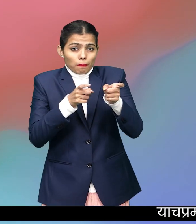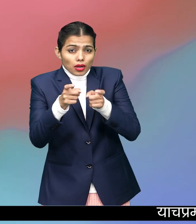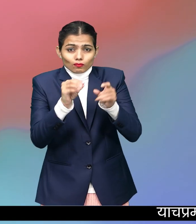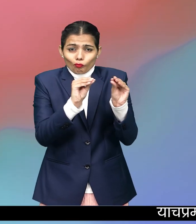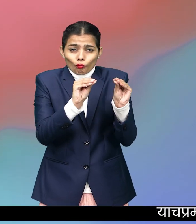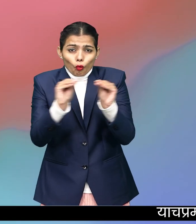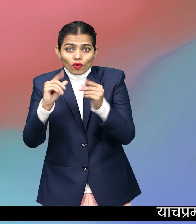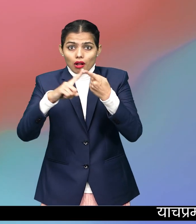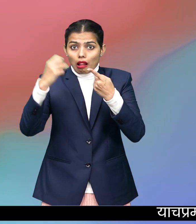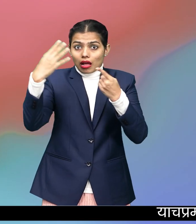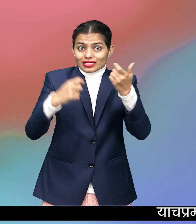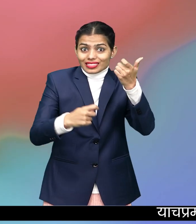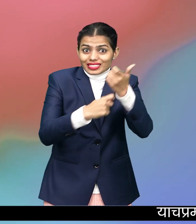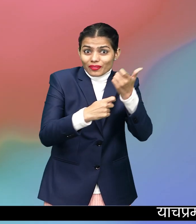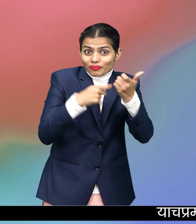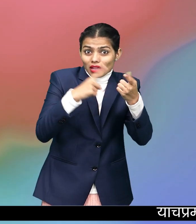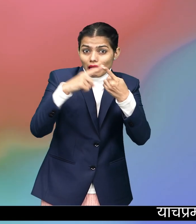याचप्रमाणे एका वाहकाद्वारे,